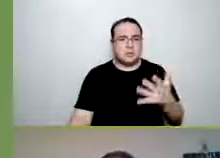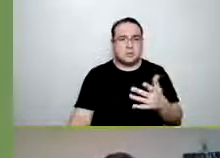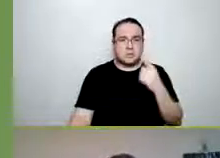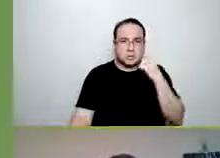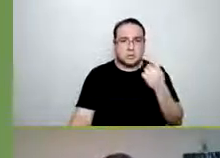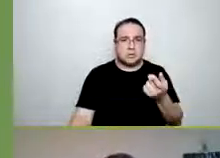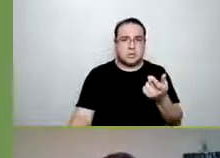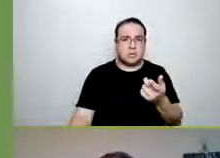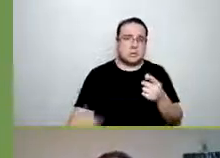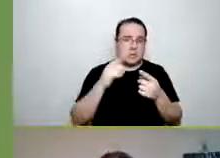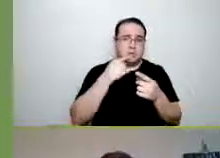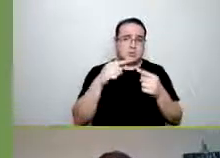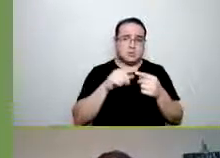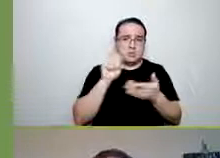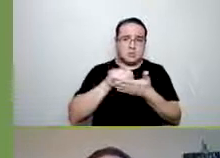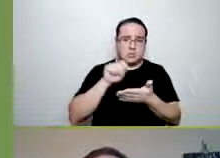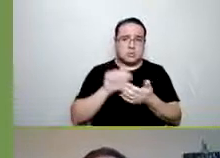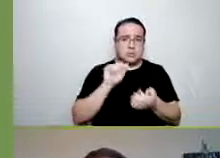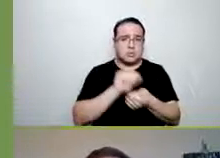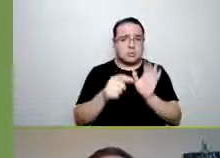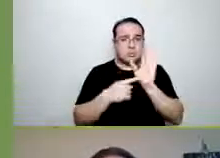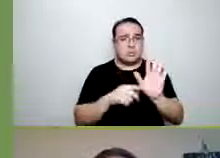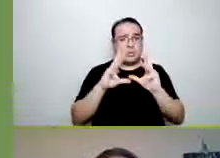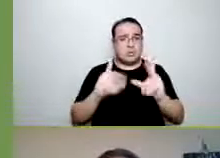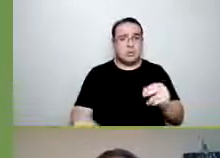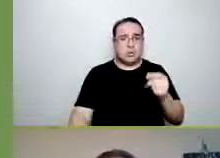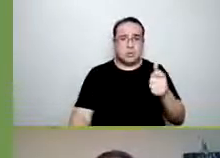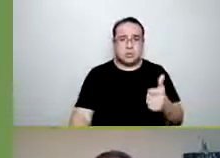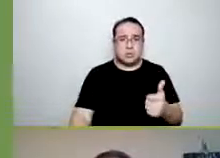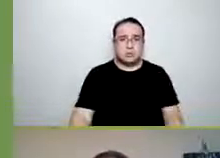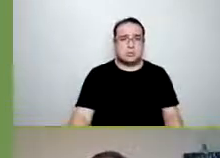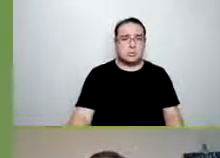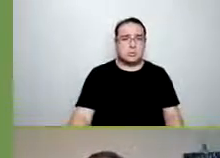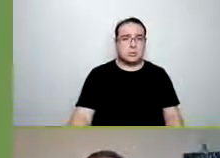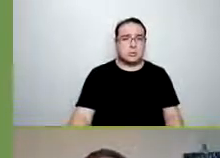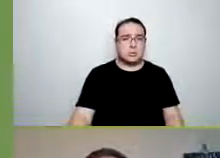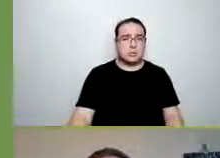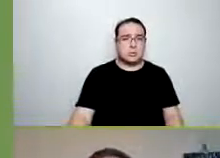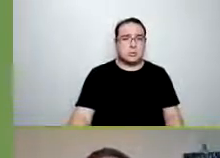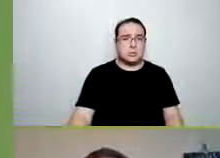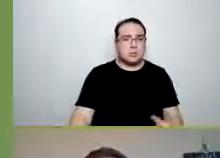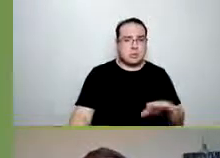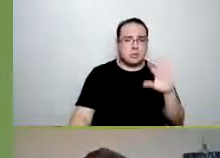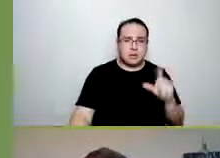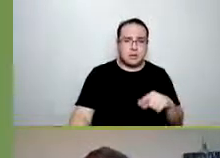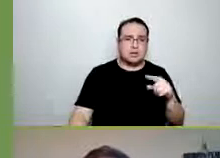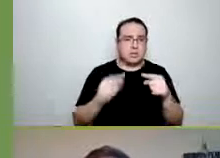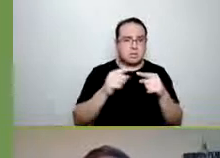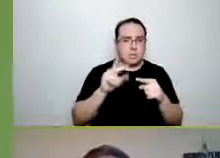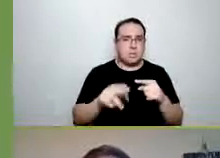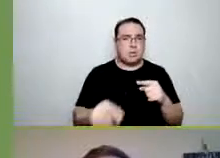que seja o objetivo de documentar e de fortalecer a língua, o efeito da ação missionária muitas vezes é exatamente